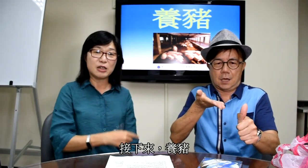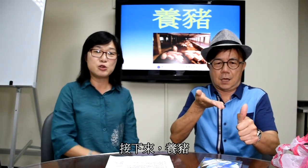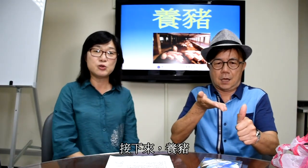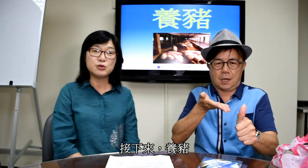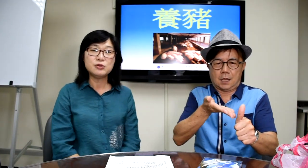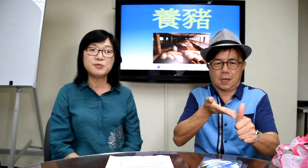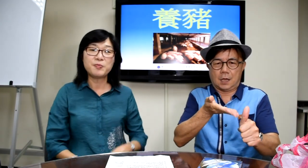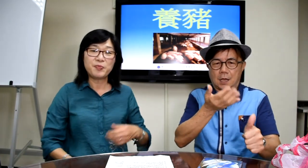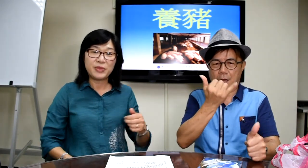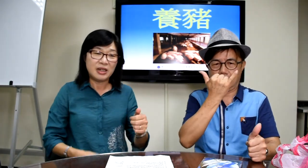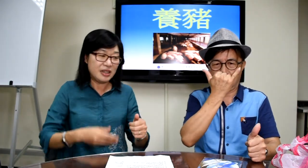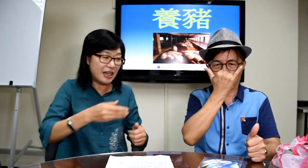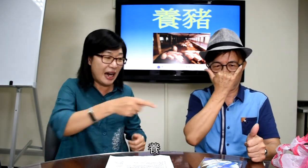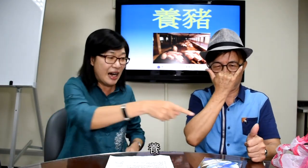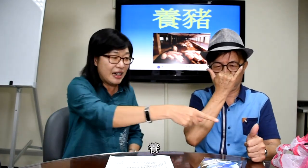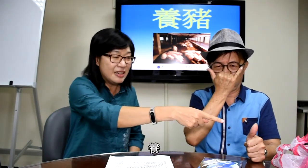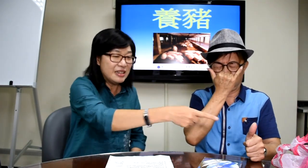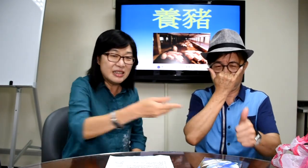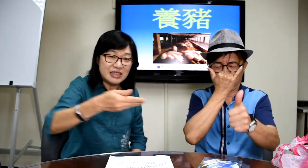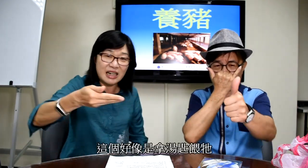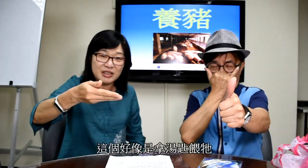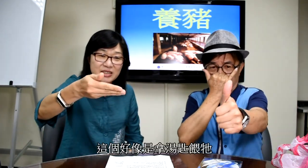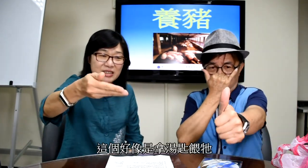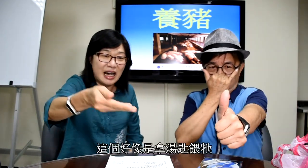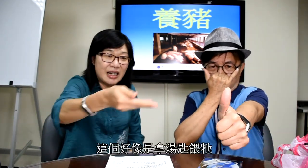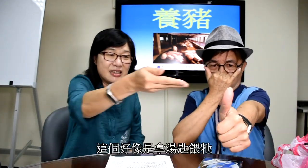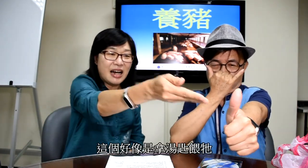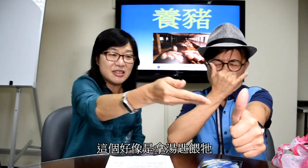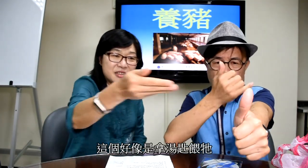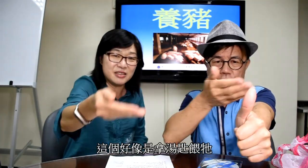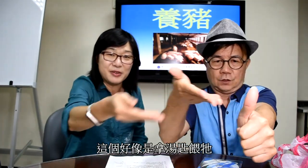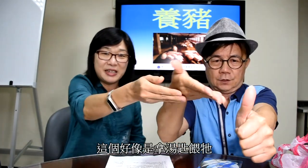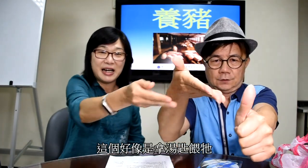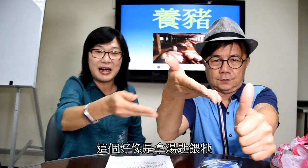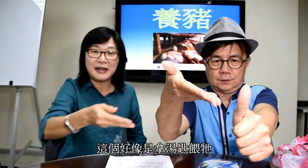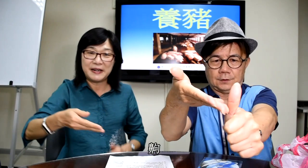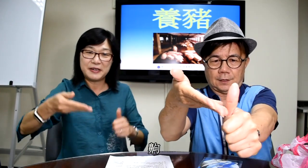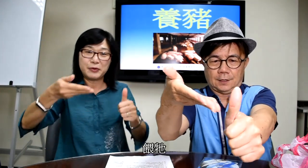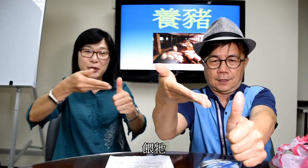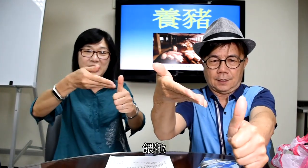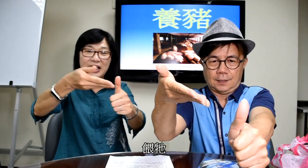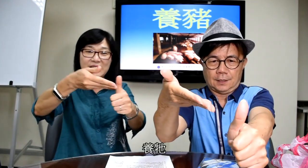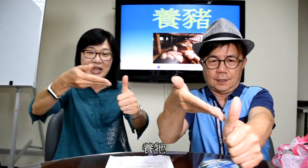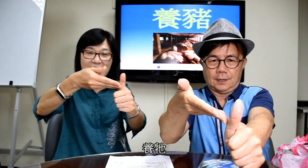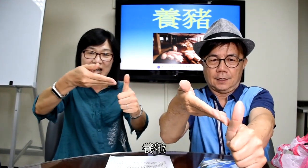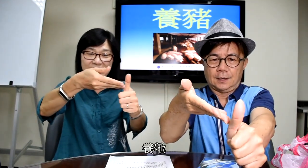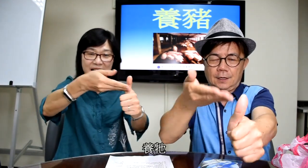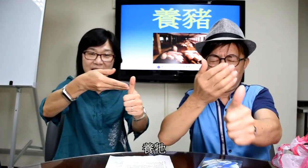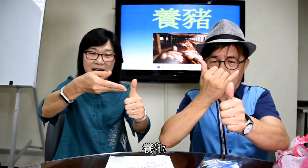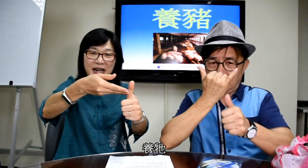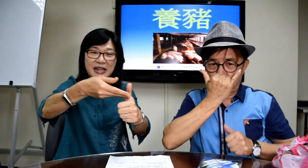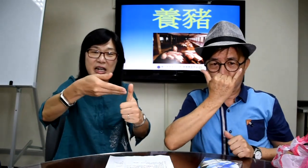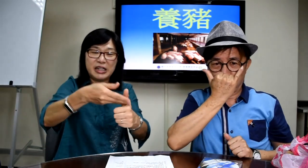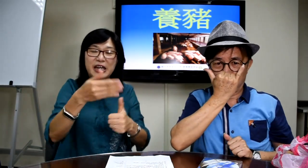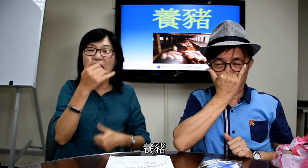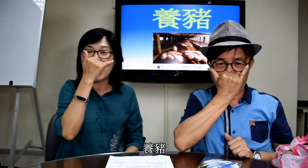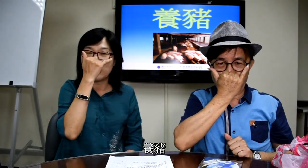猪，养。这个好像是拿汤匙喂它，好，喂它，养它，养